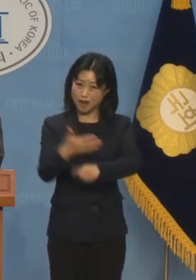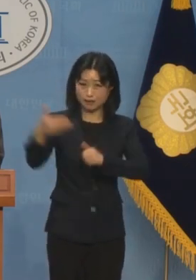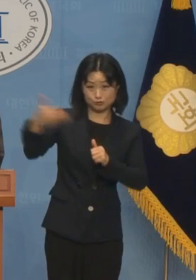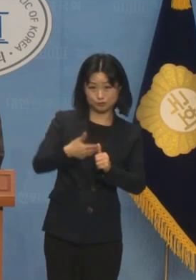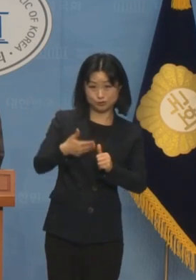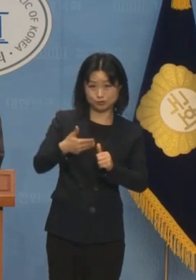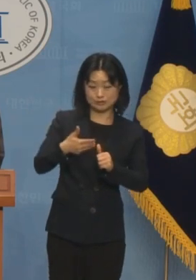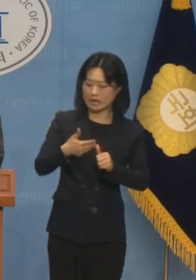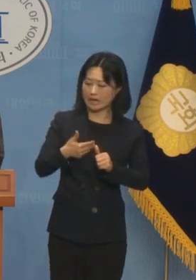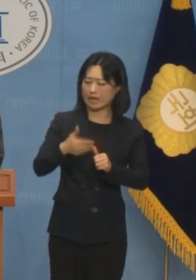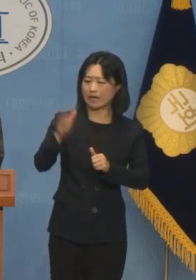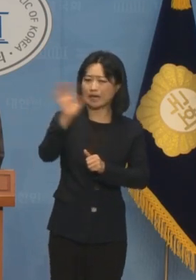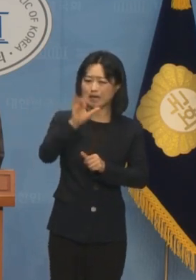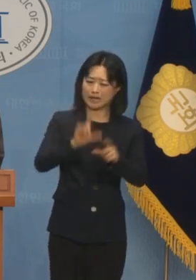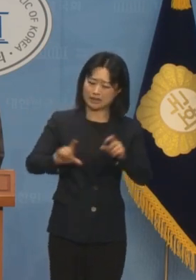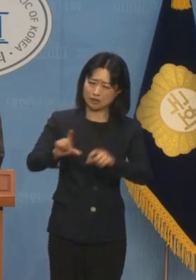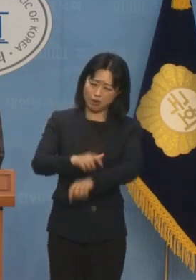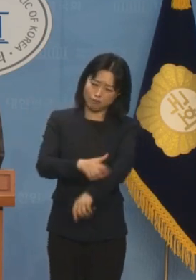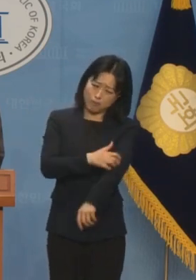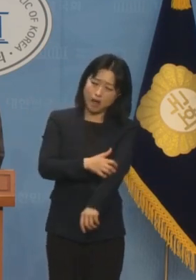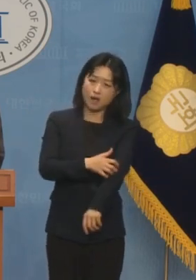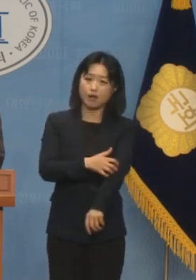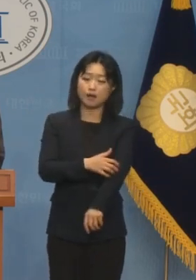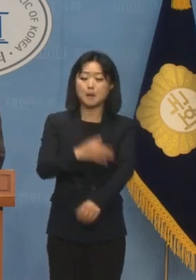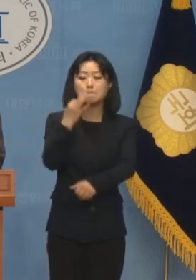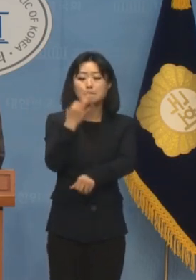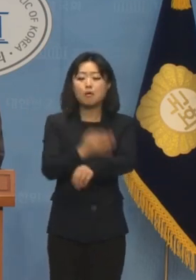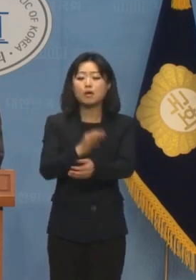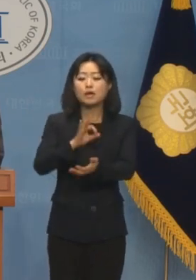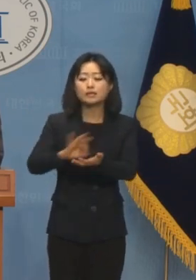사업인데 더 편하게 사용할 수는 없습니까?